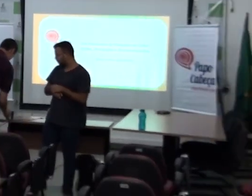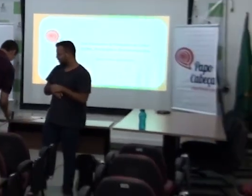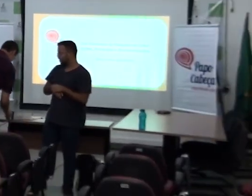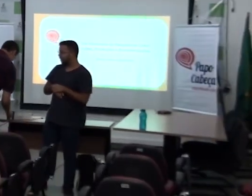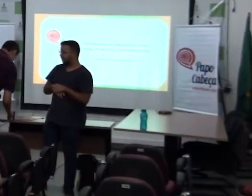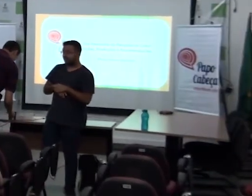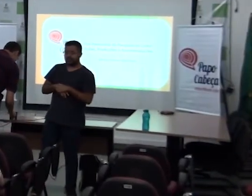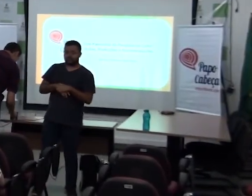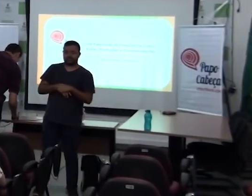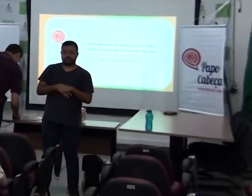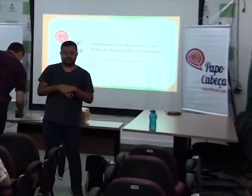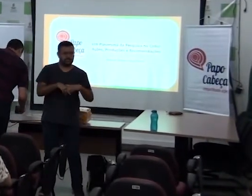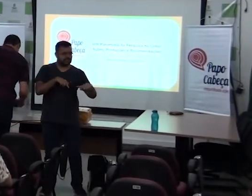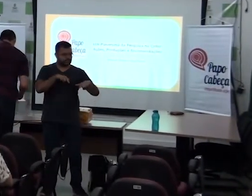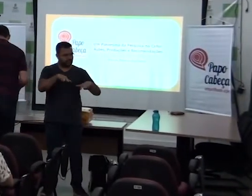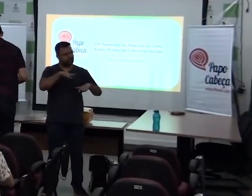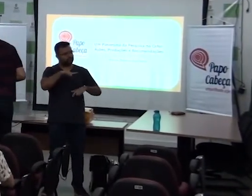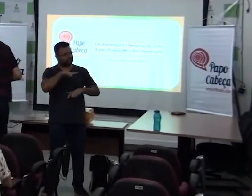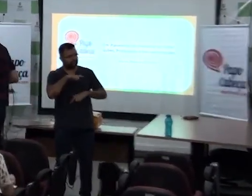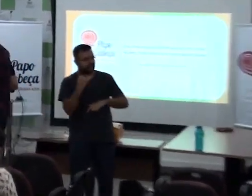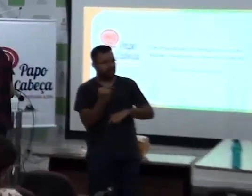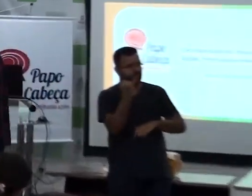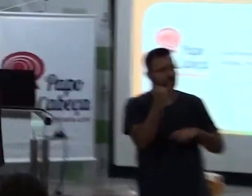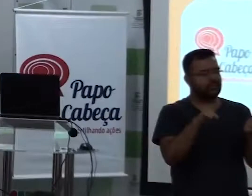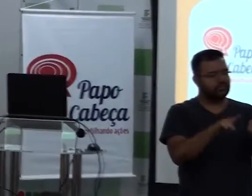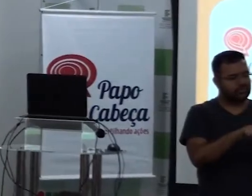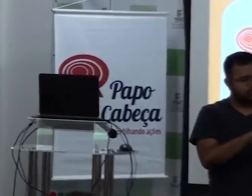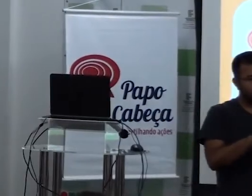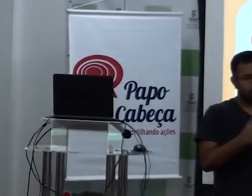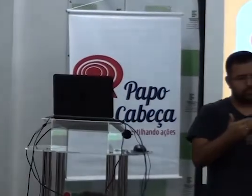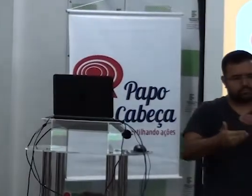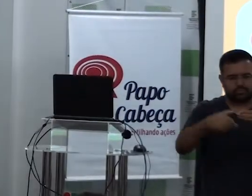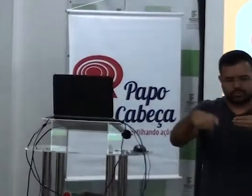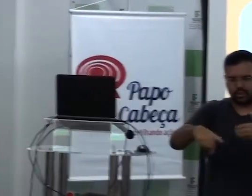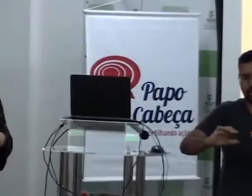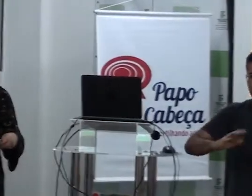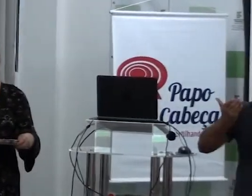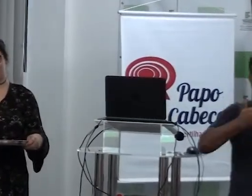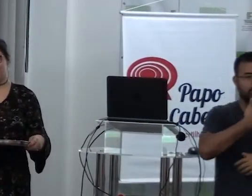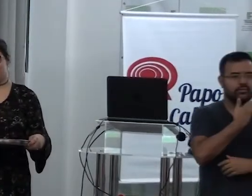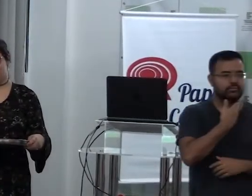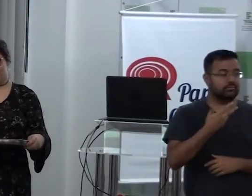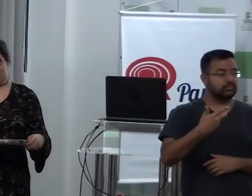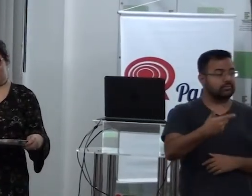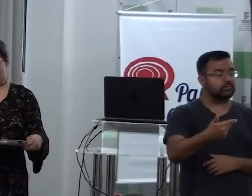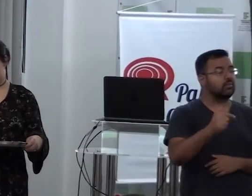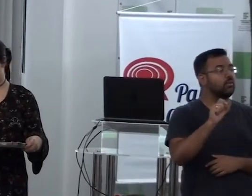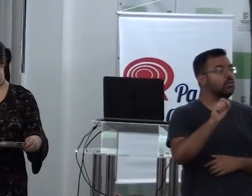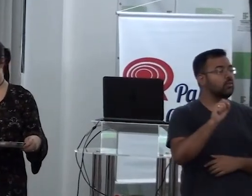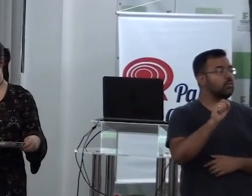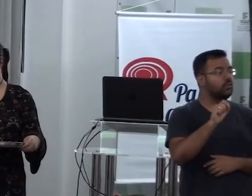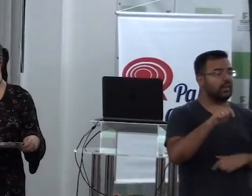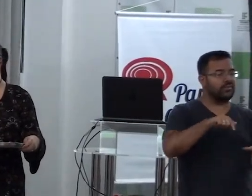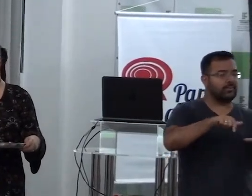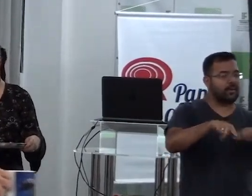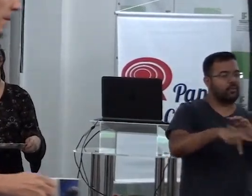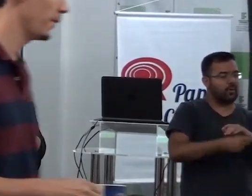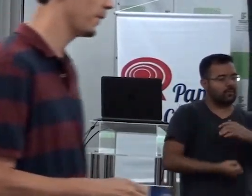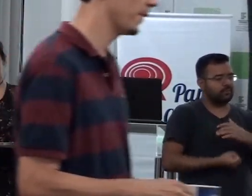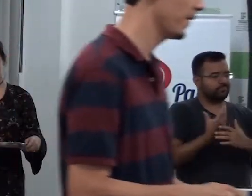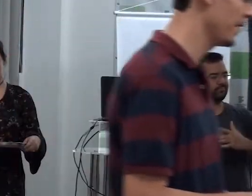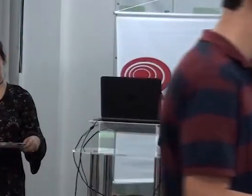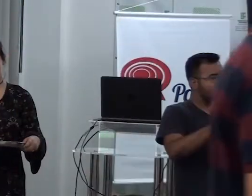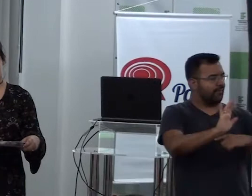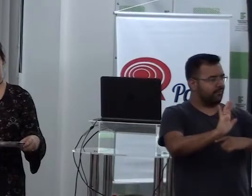Bom, um trabalho também que foi muito relevante para a realização do Exercício Papo Cabeça ao longo do ano foi o trabalho de produção de vídeos,